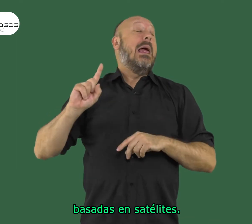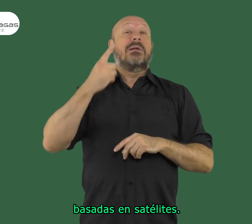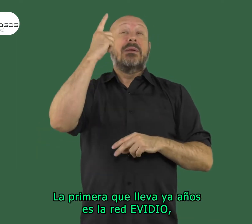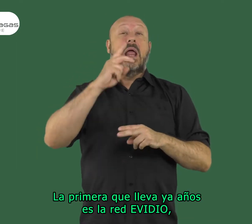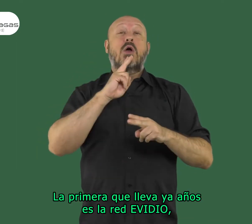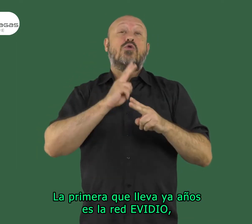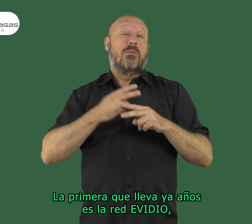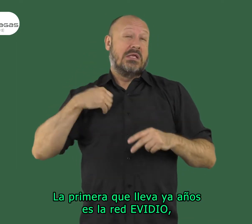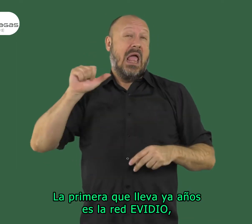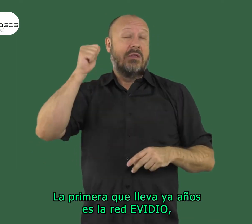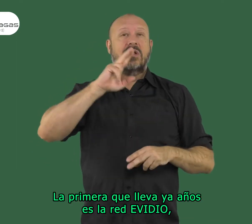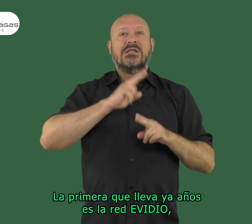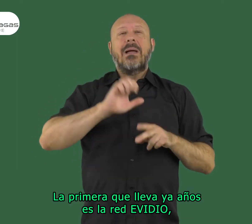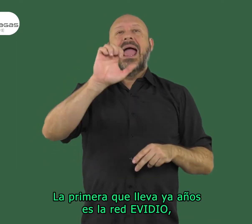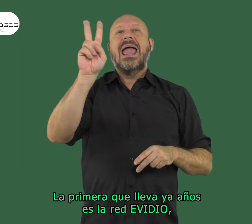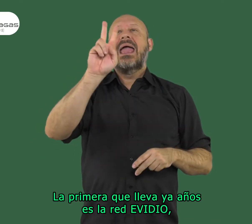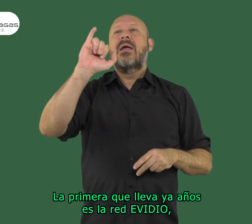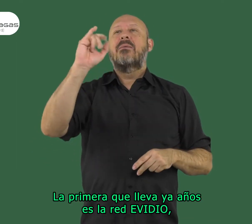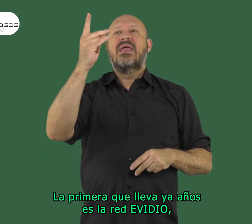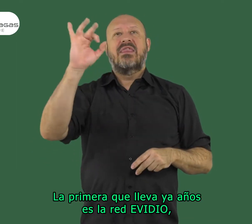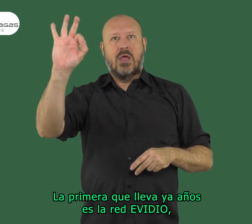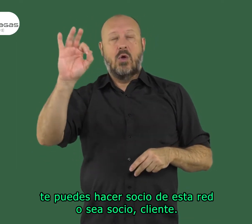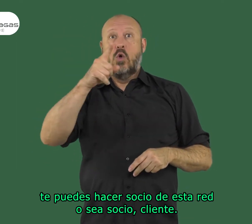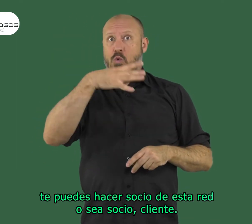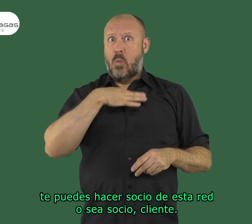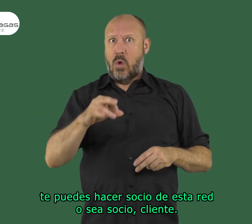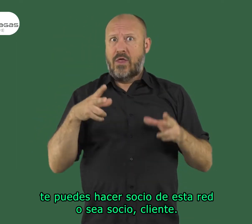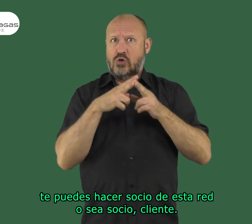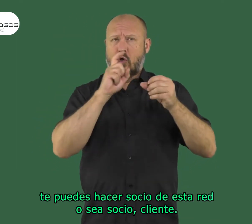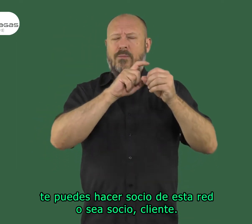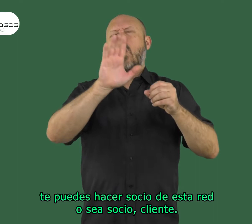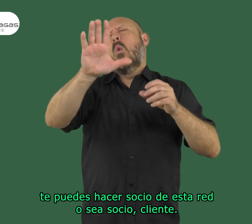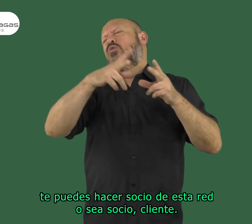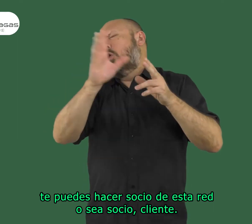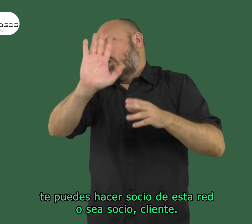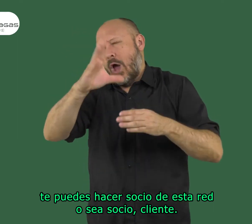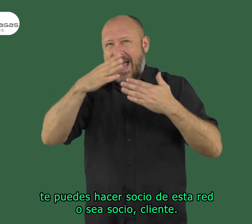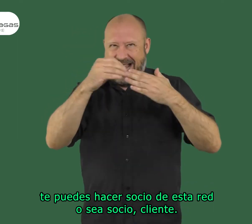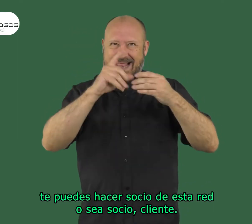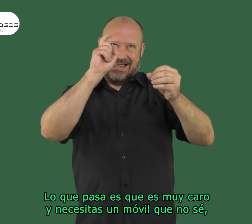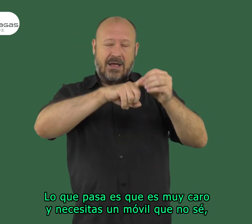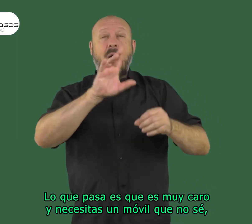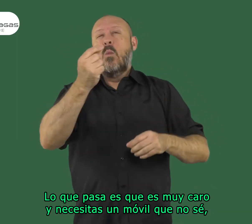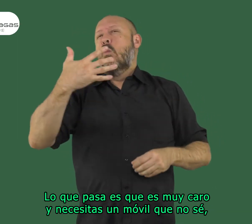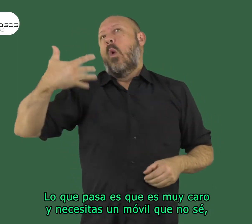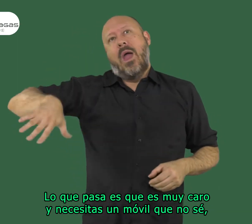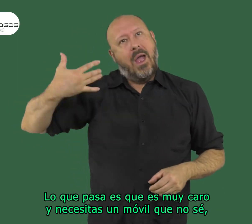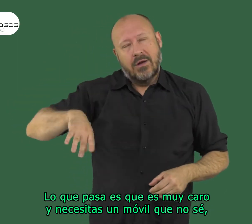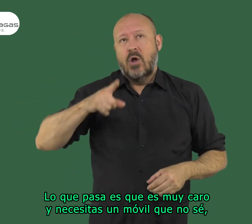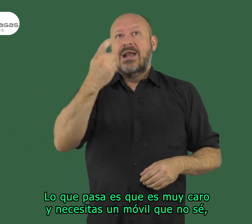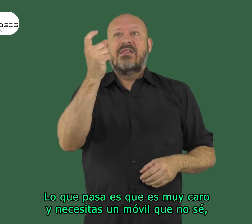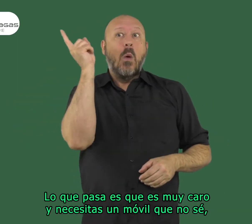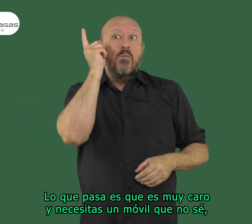en satélite. La primera, que lleva ya años, es la red Iridio. Puedes hacerte socio de esta red, o sea, socio cliente. Lo que pasa es que es